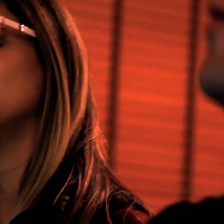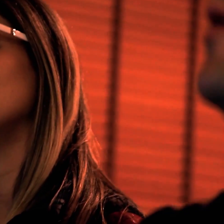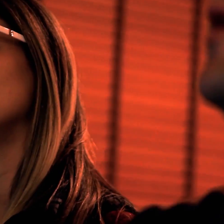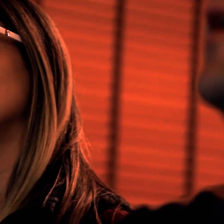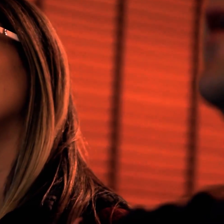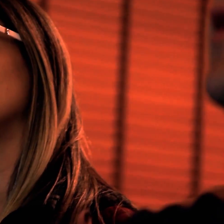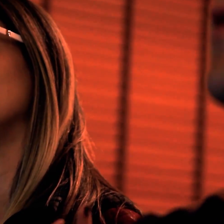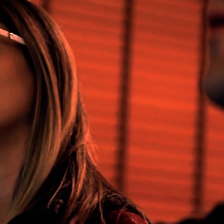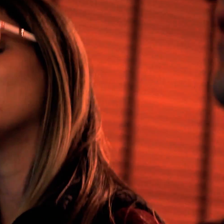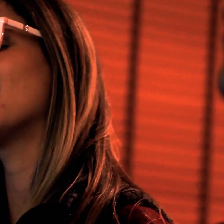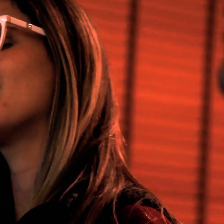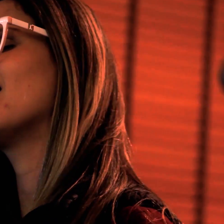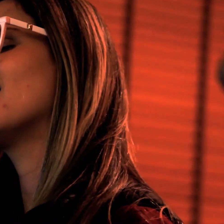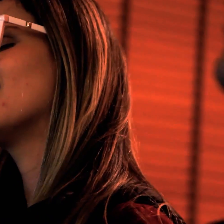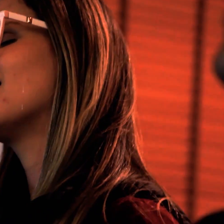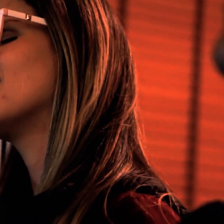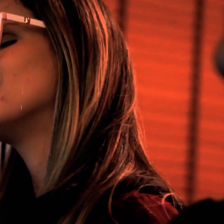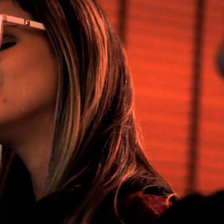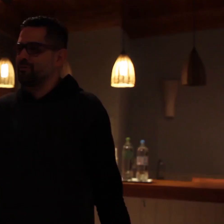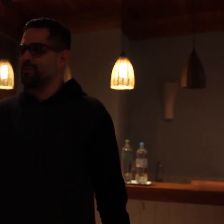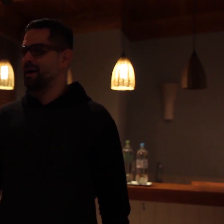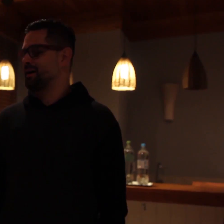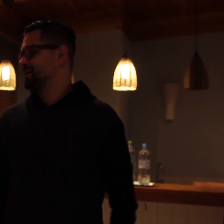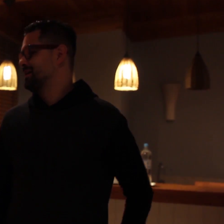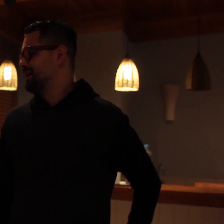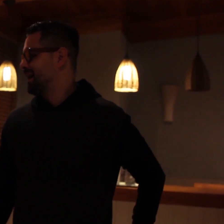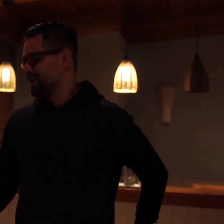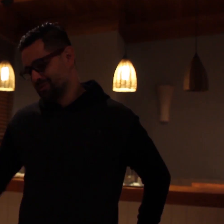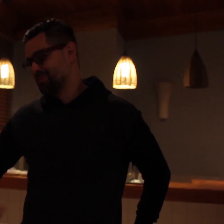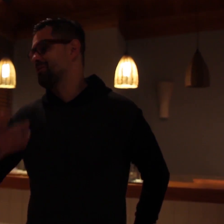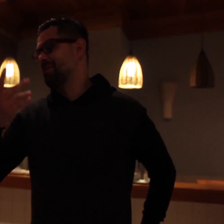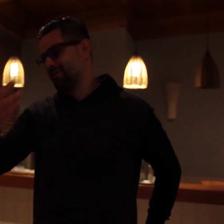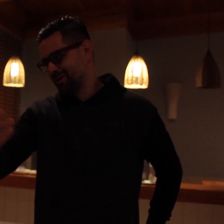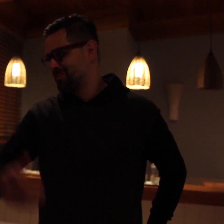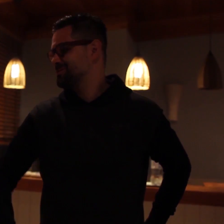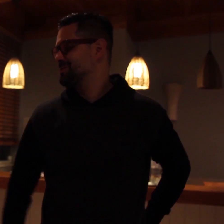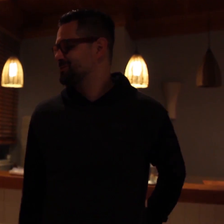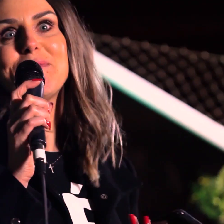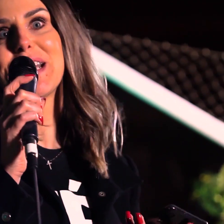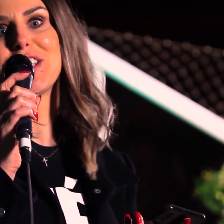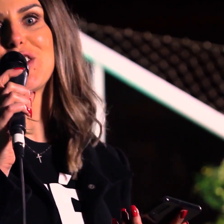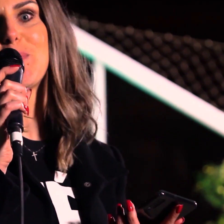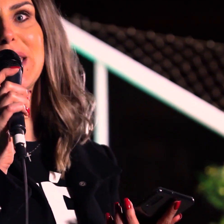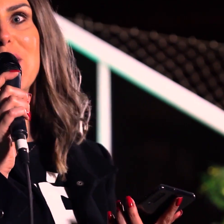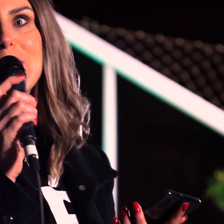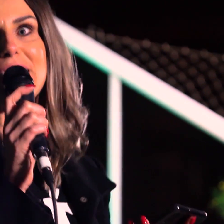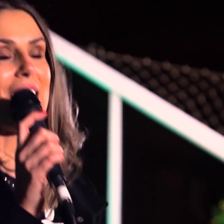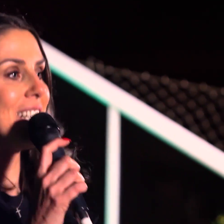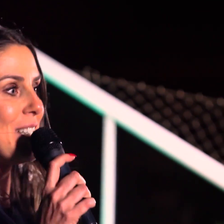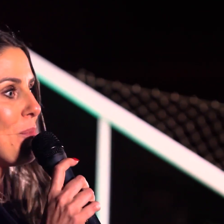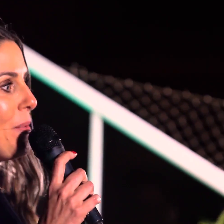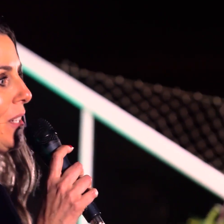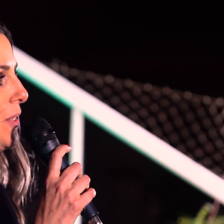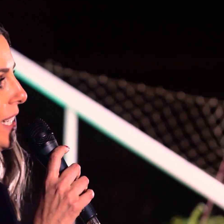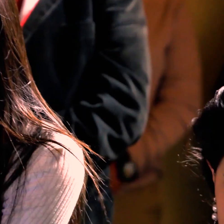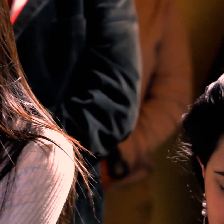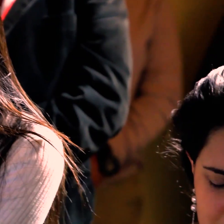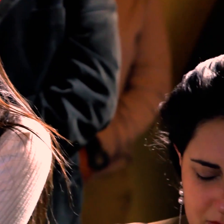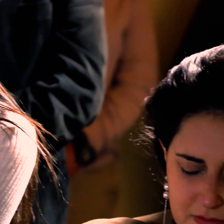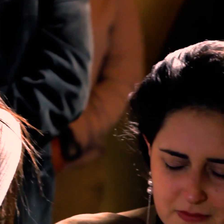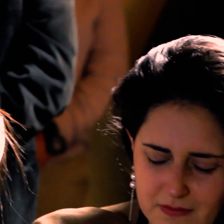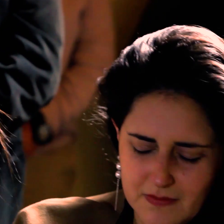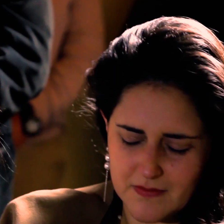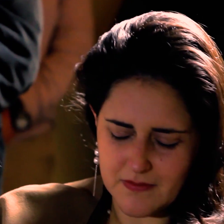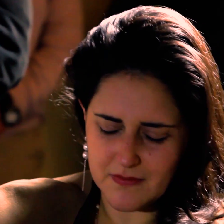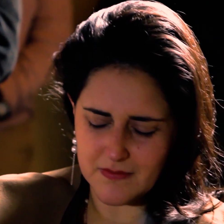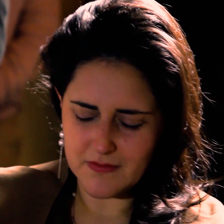Pastor Júnior Lima sentado de frente para nós. Ele é moreno, de pele clara, cabelo preto e barba grisalha. Usa um moletom preto escrito Santiune e óculos.